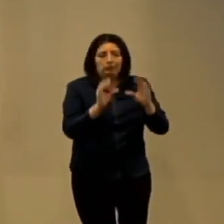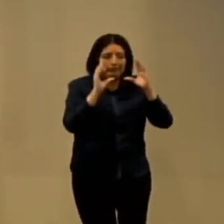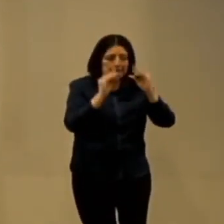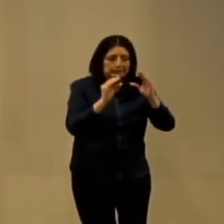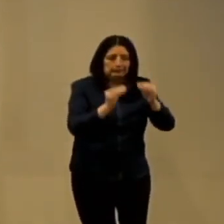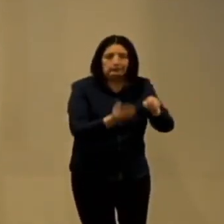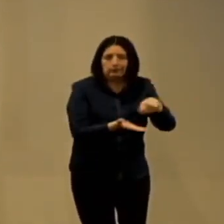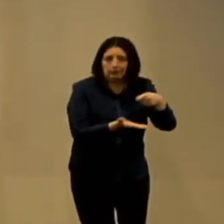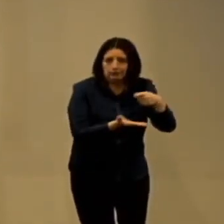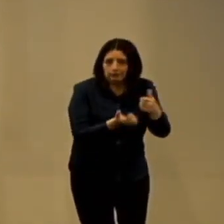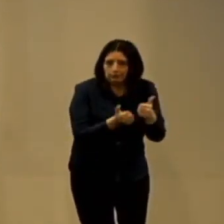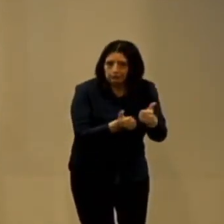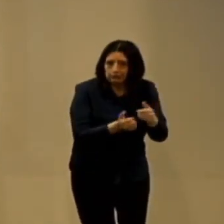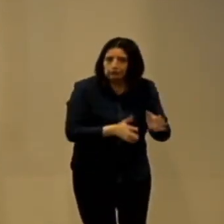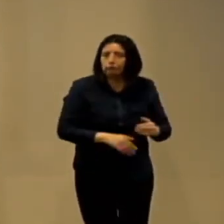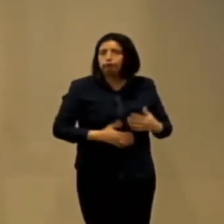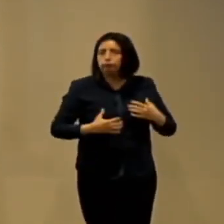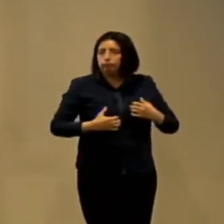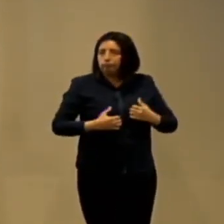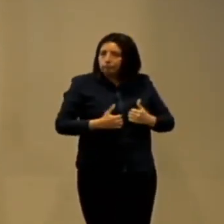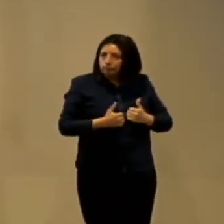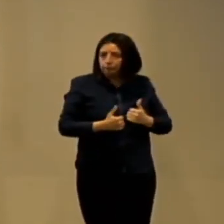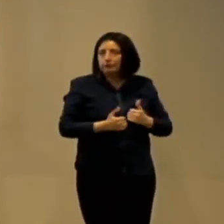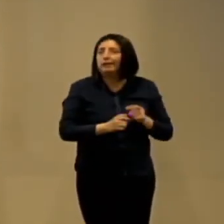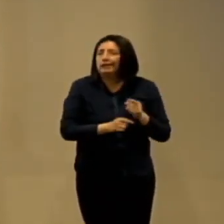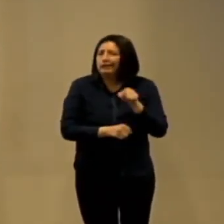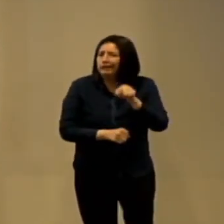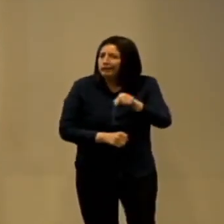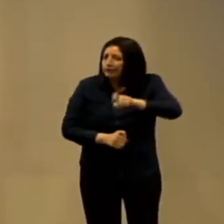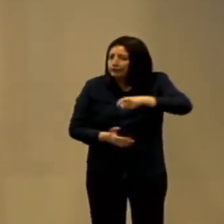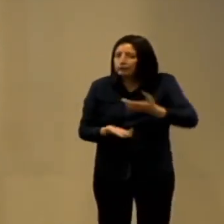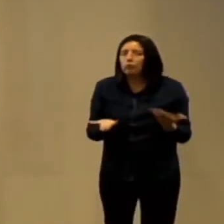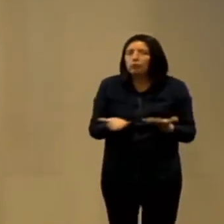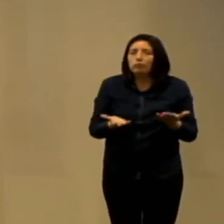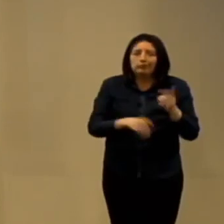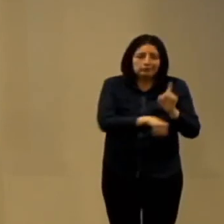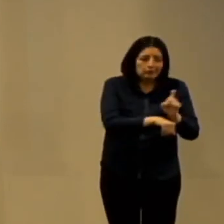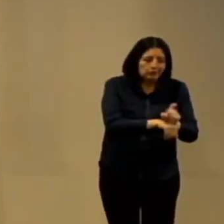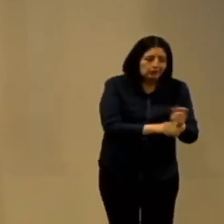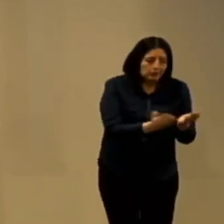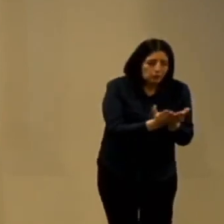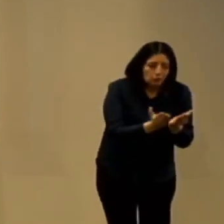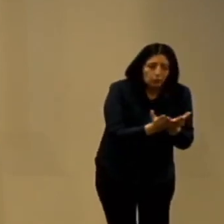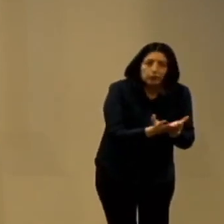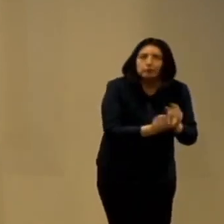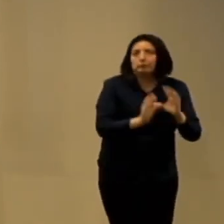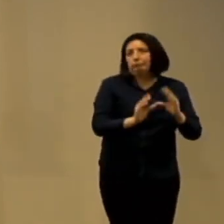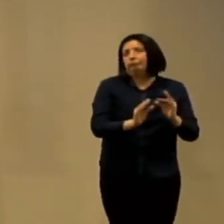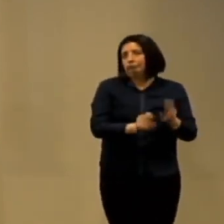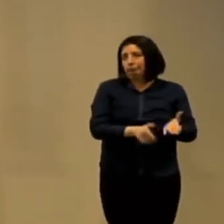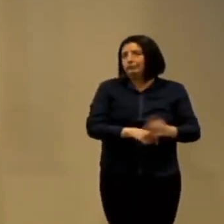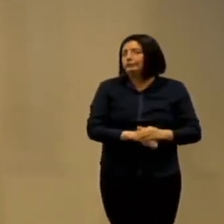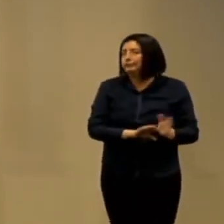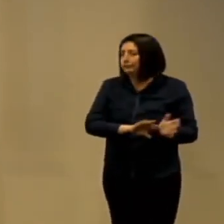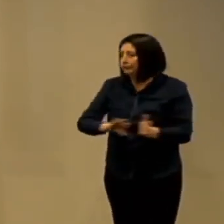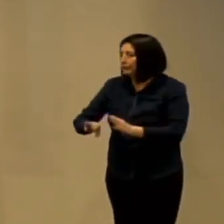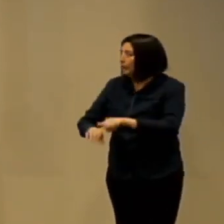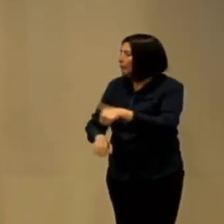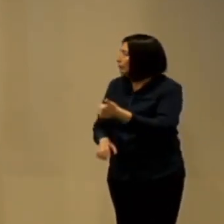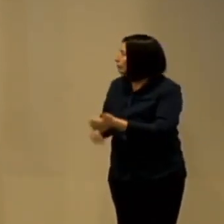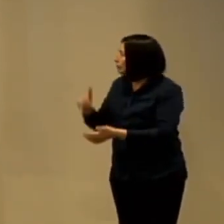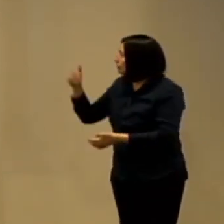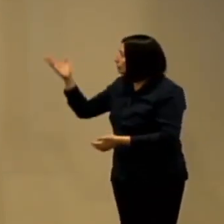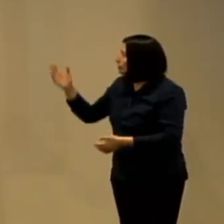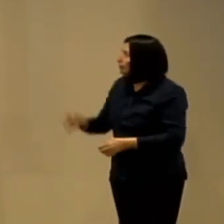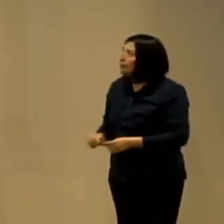saber alimentarnos y nutrirnos. Entonces eso tiene que estar desde la escuela, definitivamente. Paso a lo siguiente.